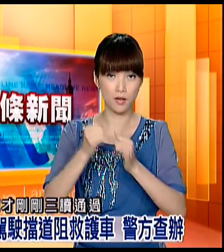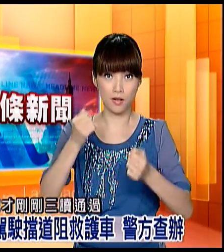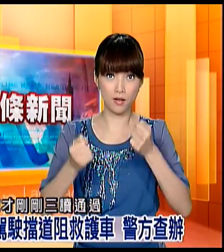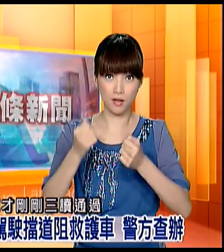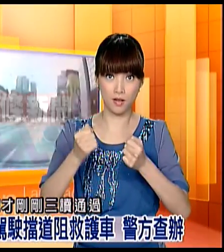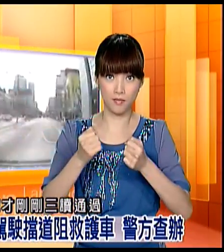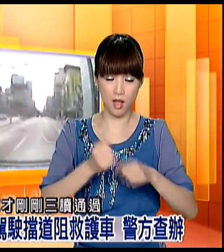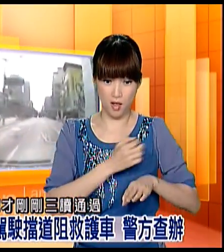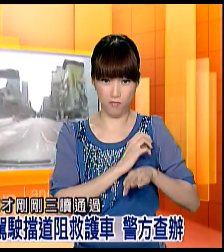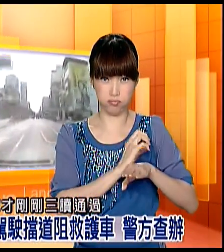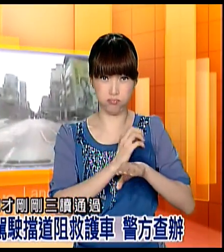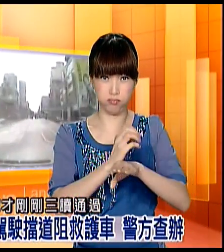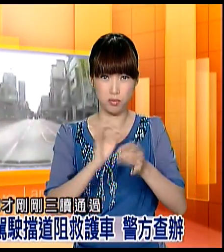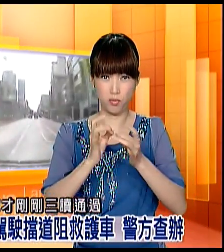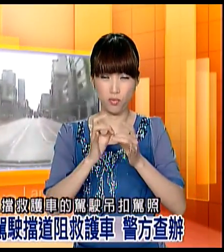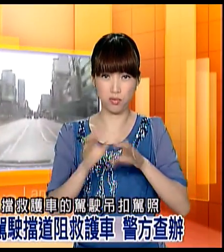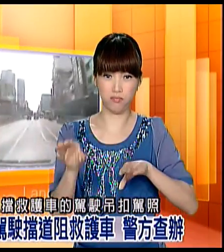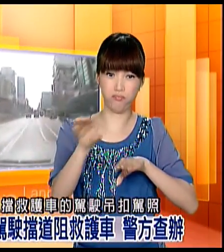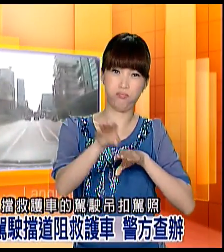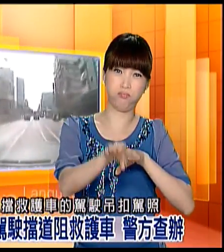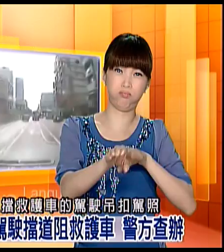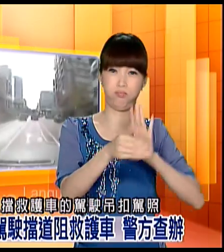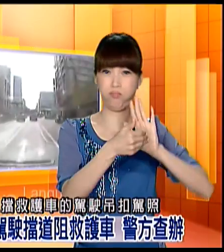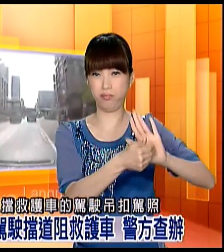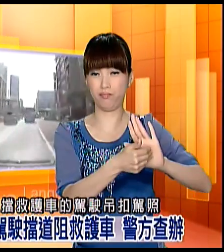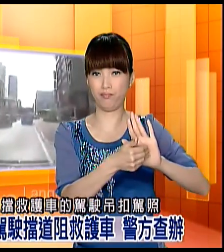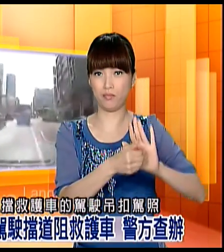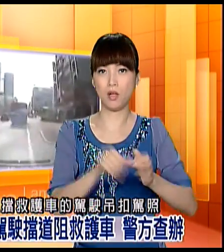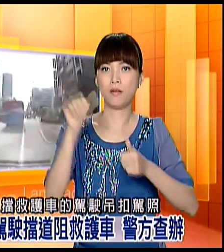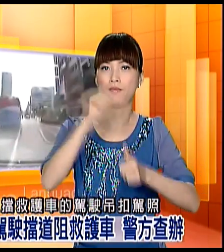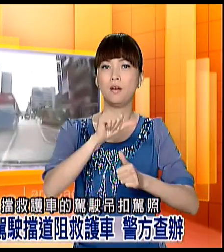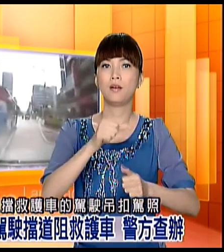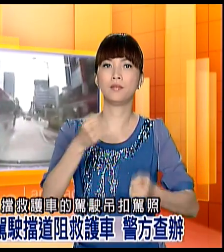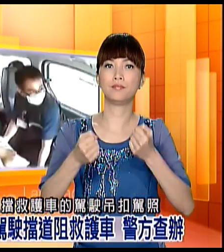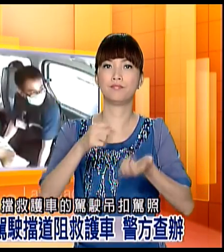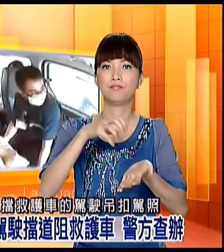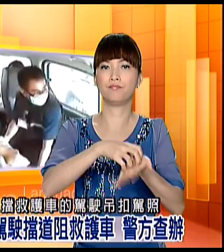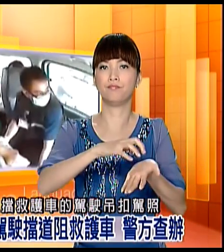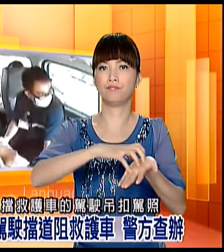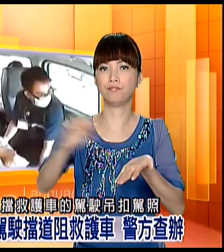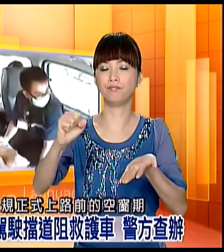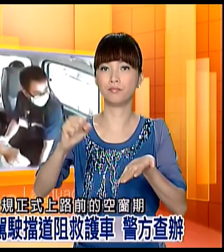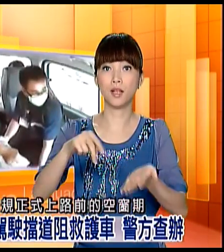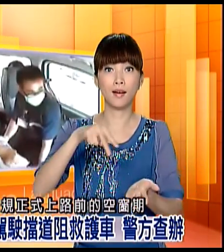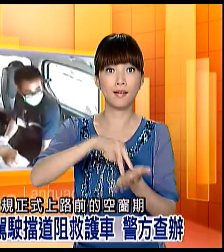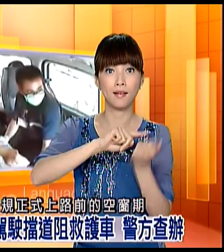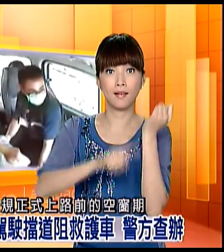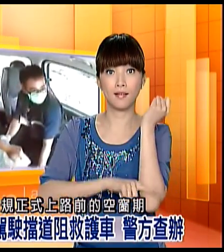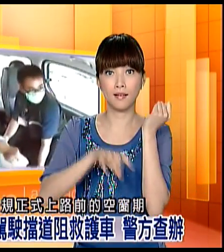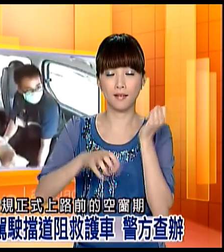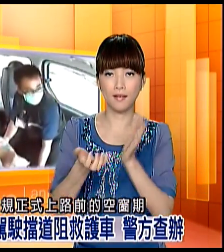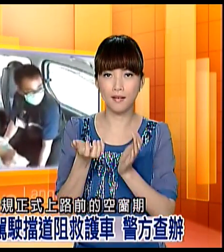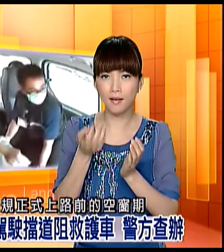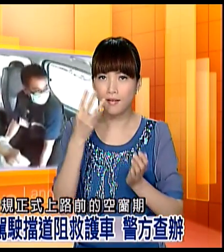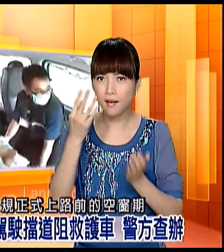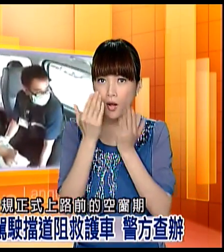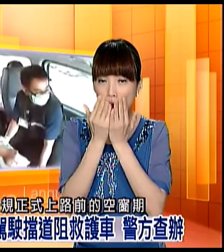刚三读通过，要对阻挡救护车的驾驶吊扣驾照，而在法规正式上路前的空窗